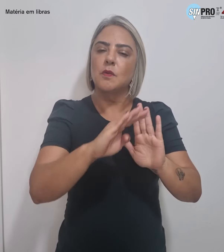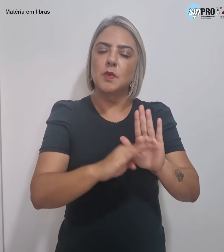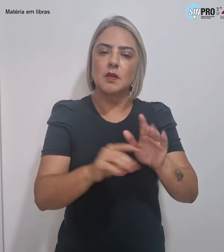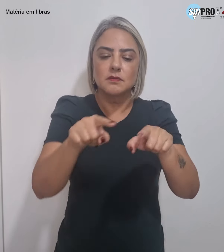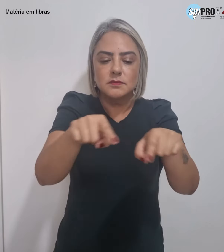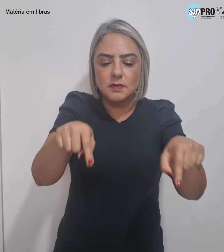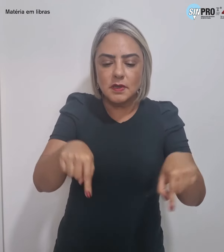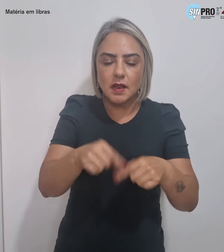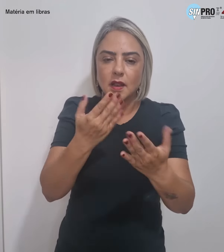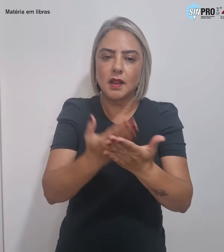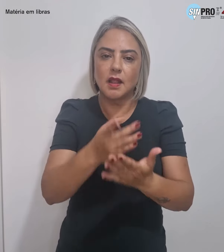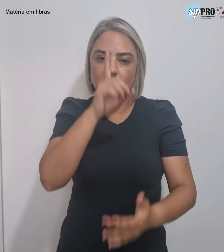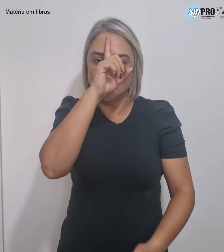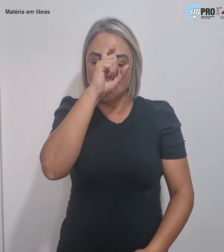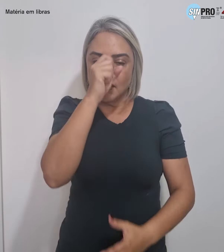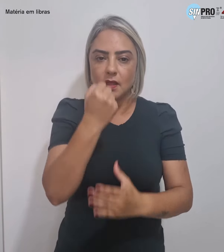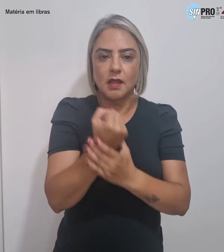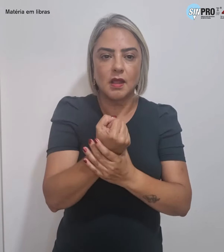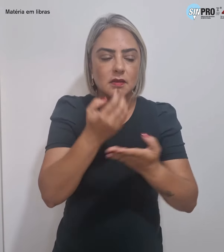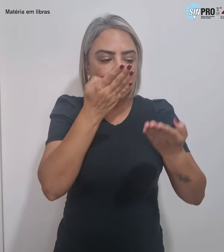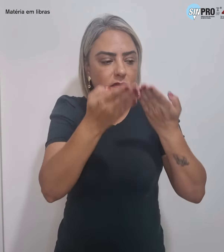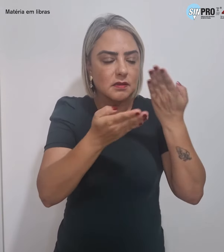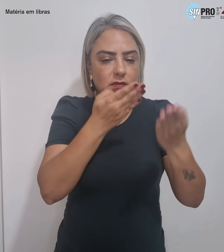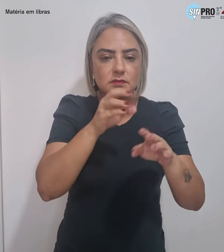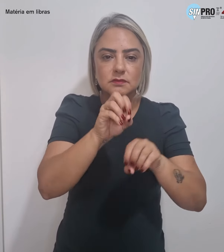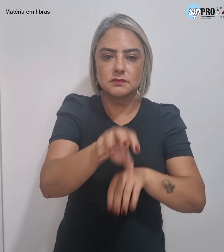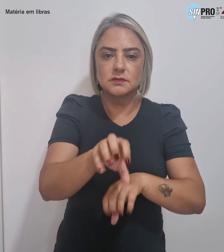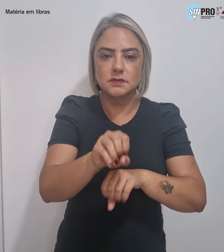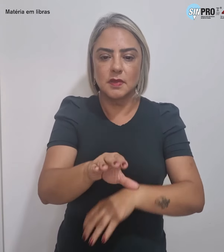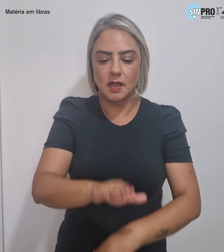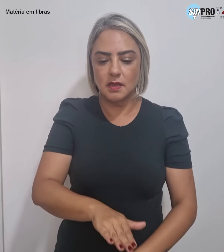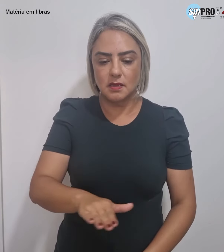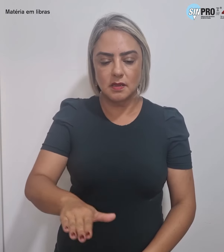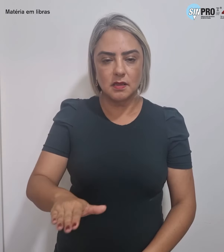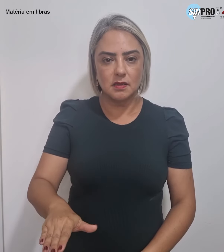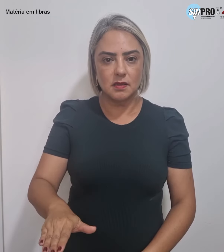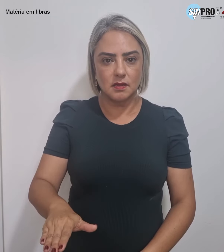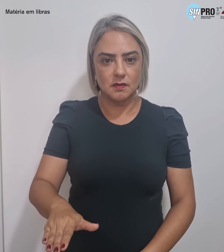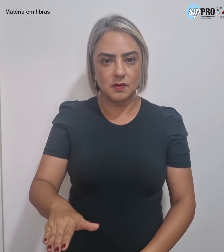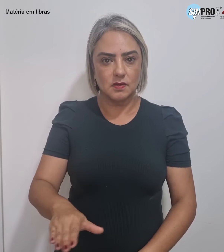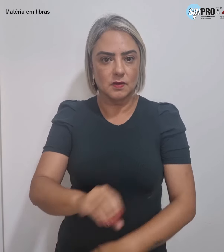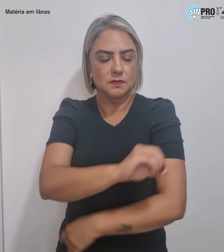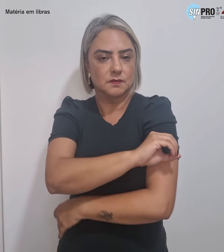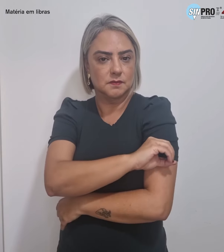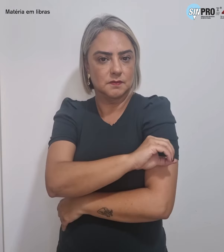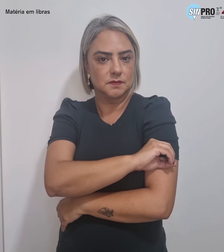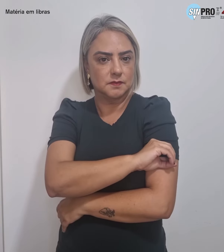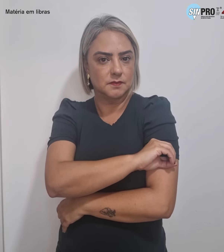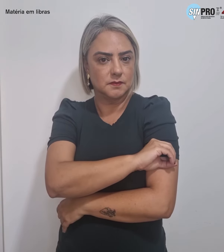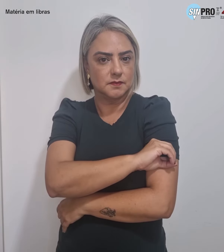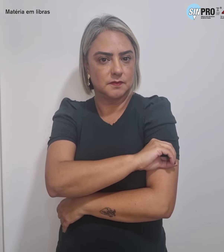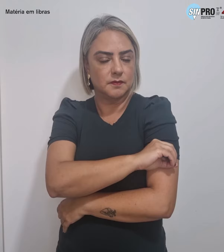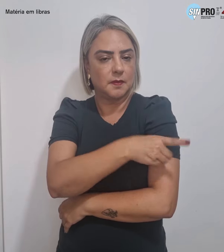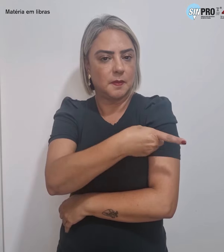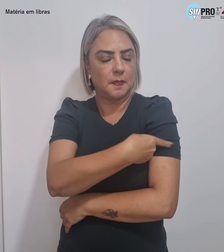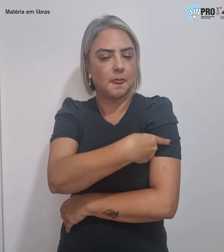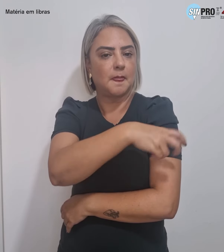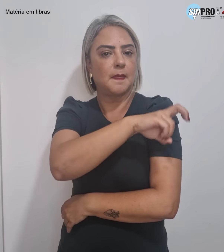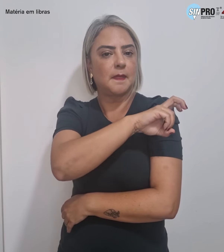Hospitalares garante atendimento educacional às crianças da educação infantil e dos anos iniciais do ensino